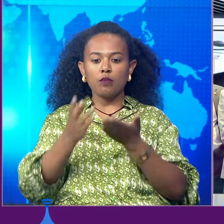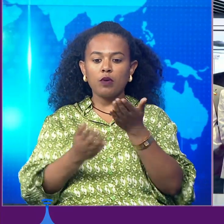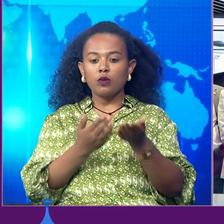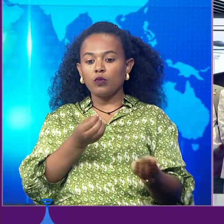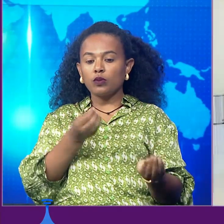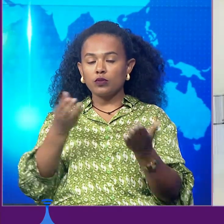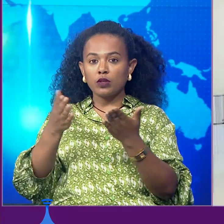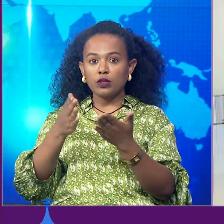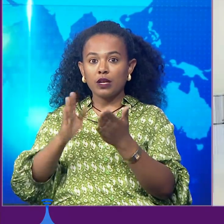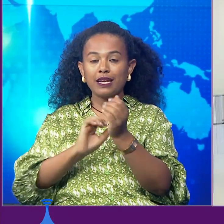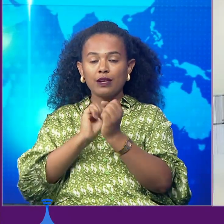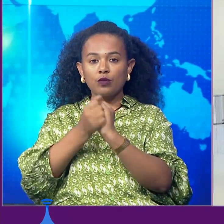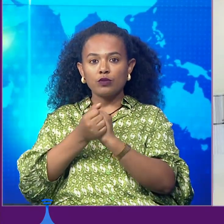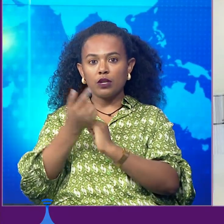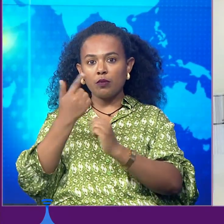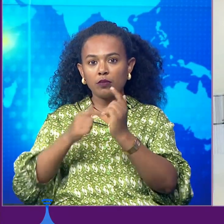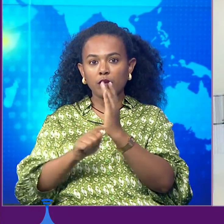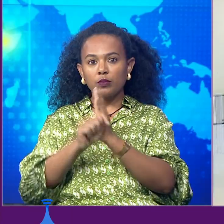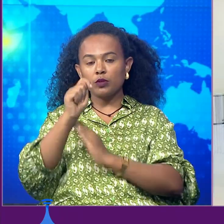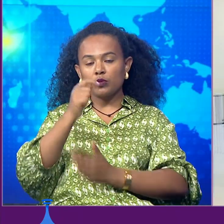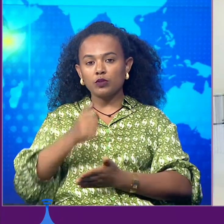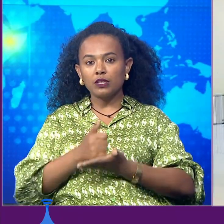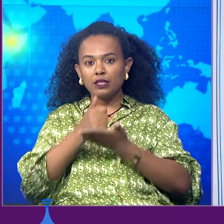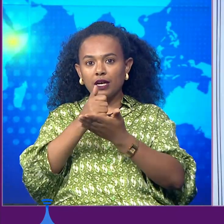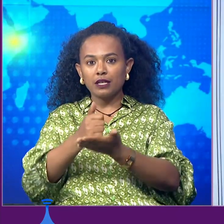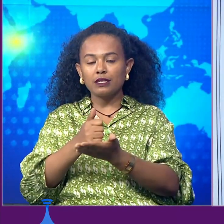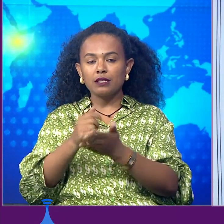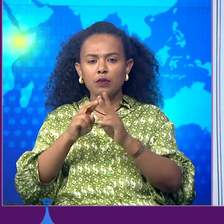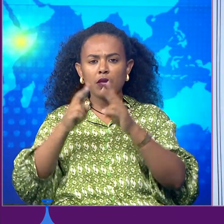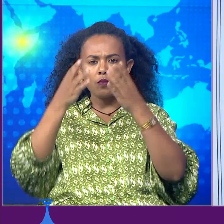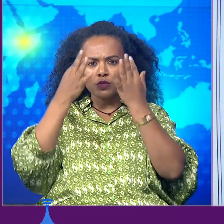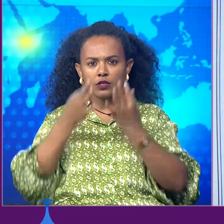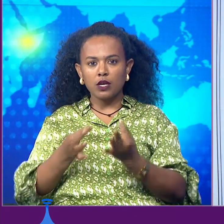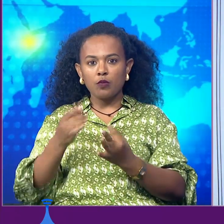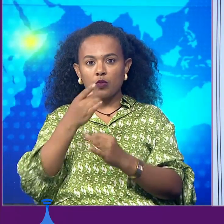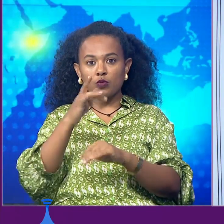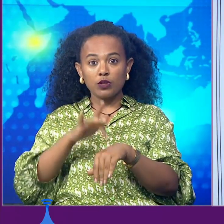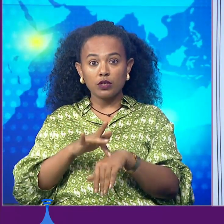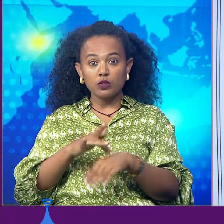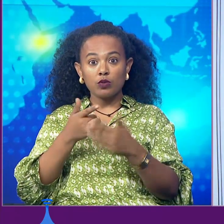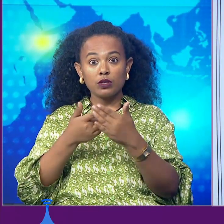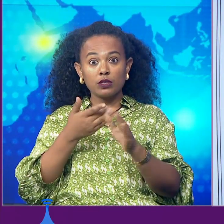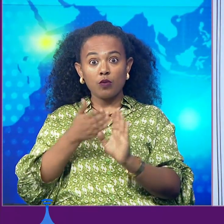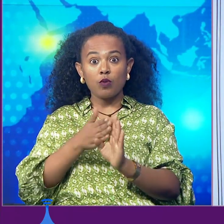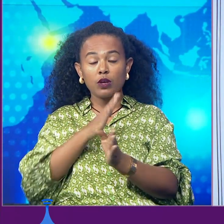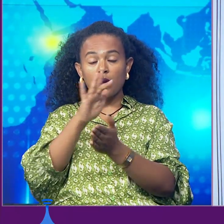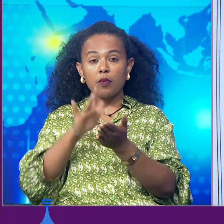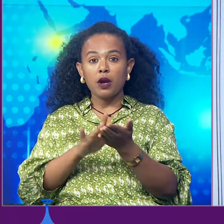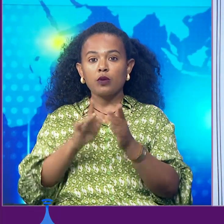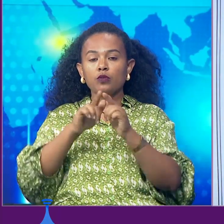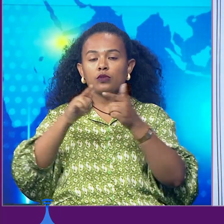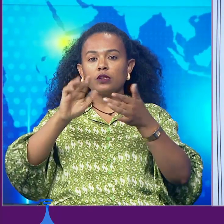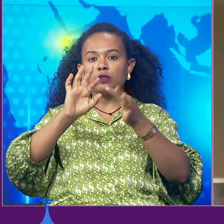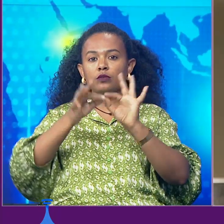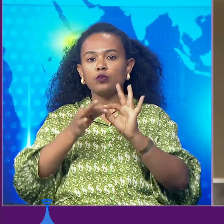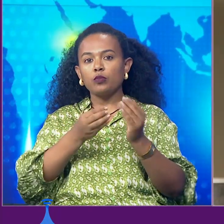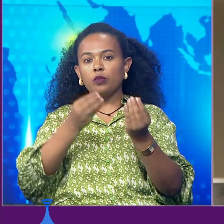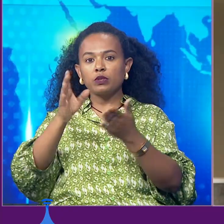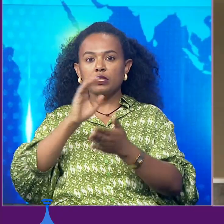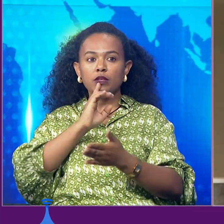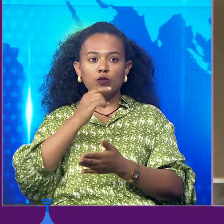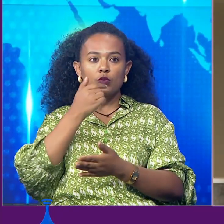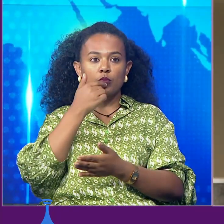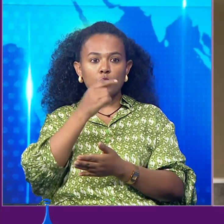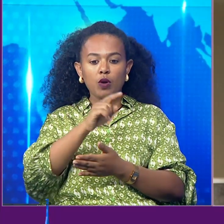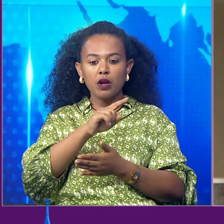ላይ ለውጥ ለማምጣት በቴክኖሎጂ የታገዘ አሰራር እጅግ ወሳኝ መሆኑን ጠቅሰው ከዚያ አኳያ ማዕከሉ ትልቅ ትርጉም የሚሰጠው ነው ብለዋል። ግልጽ